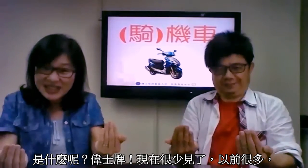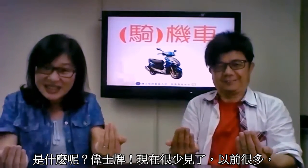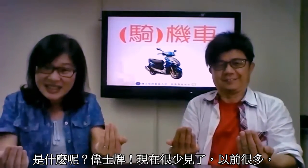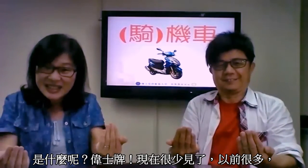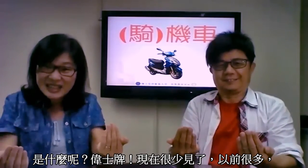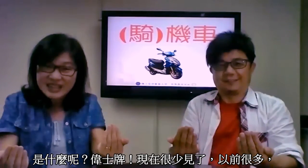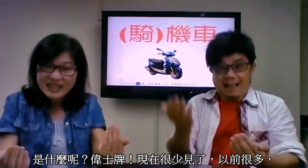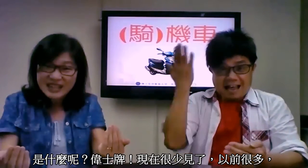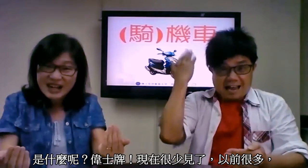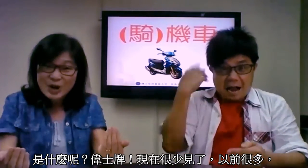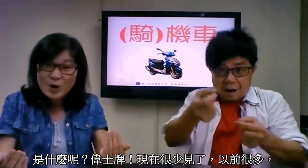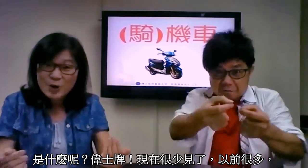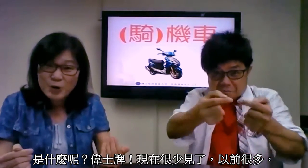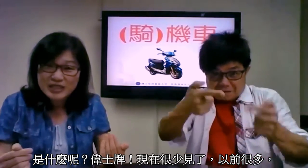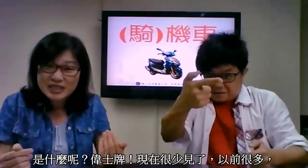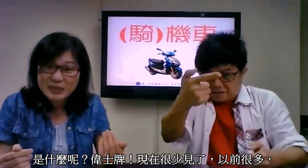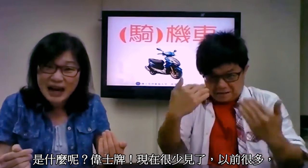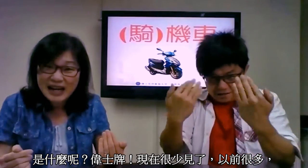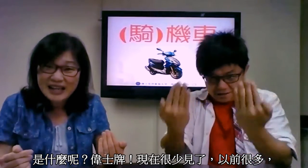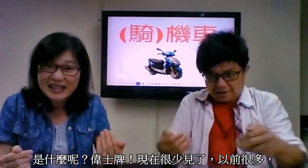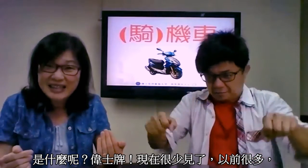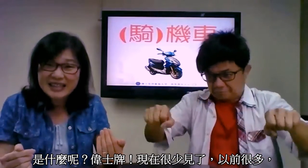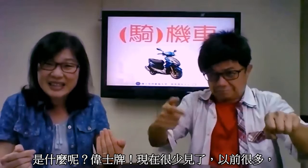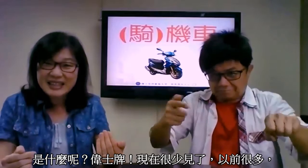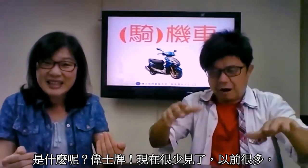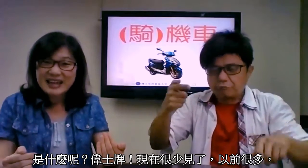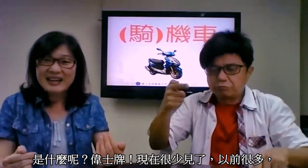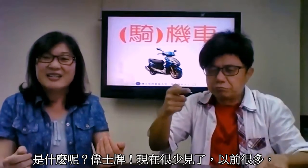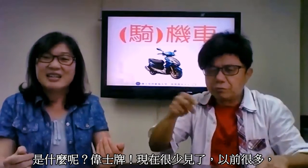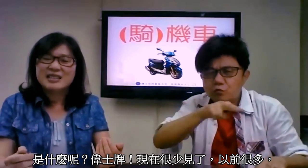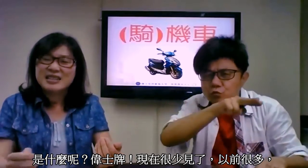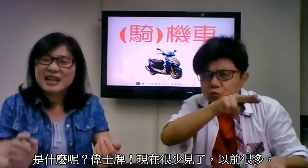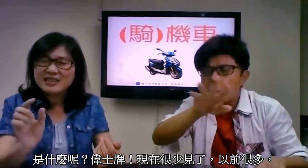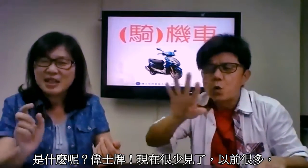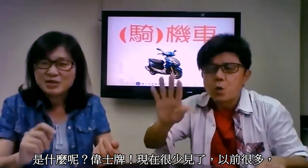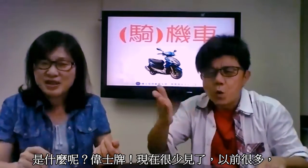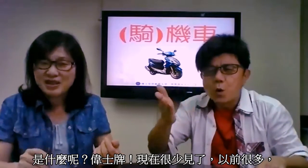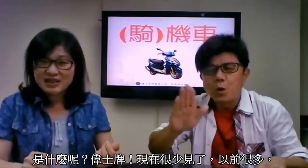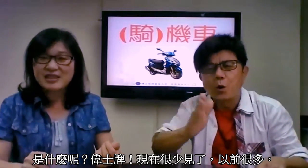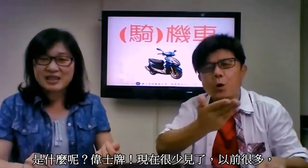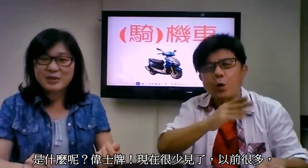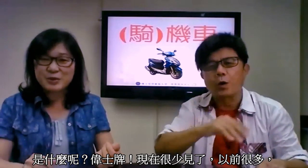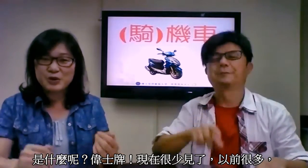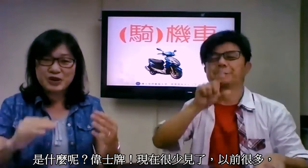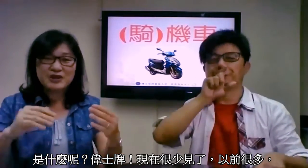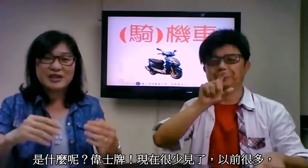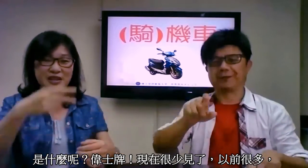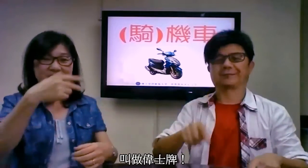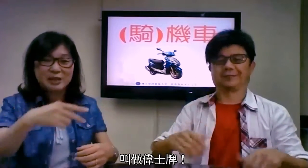呢？尾翼牌，现在很少见了，以前很多，叫